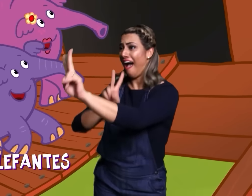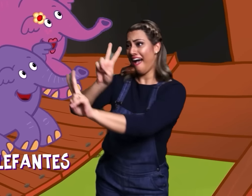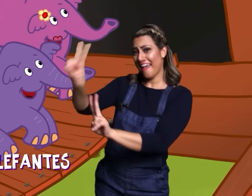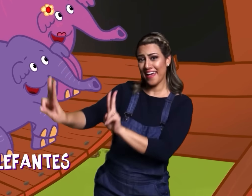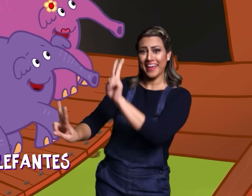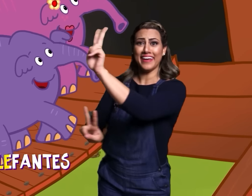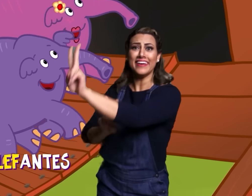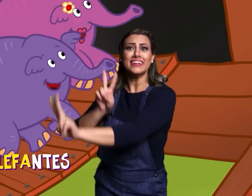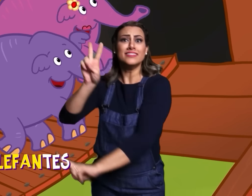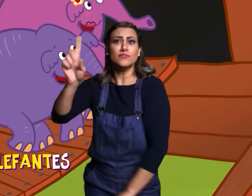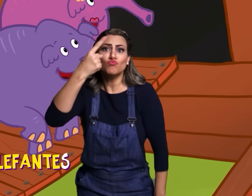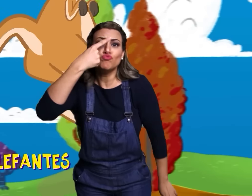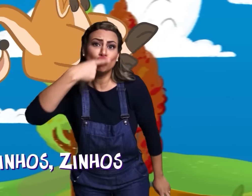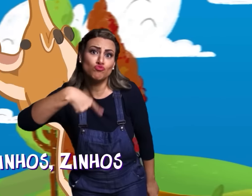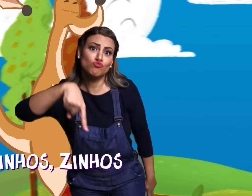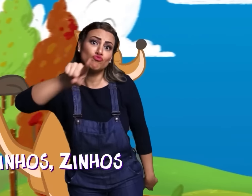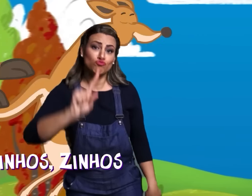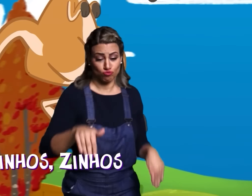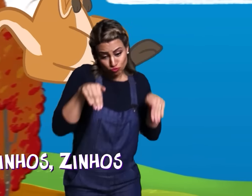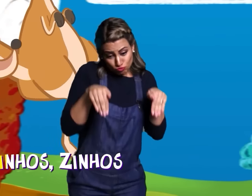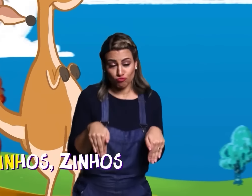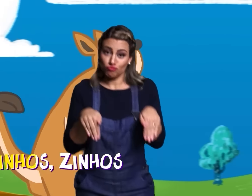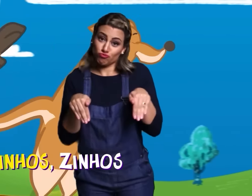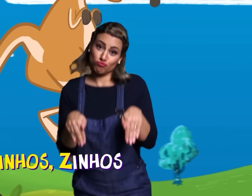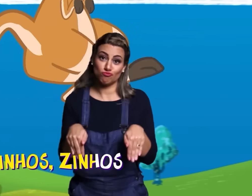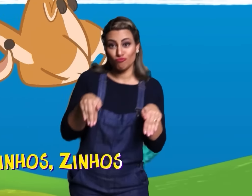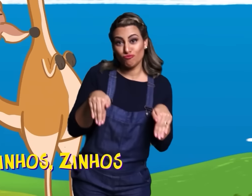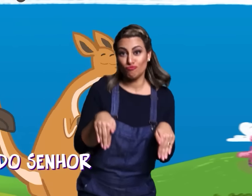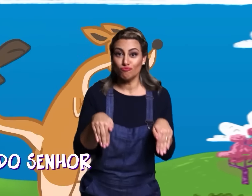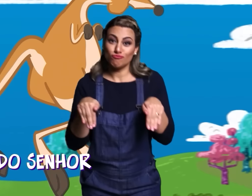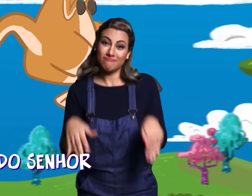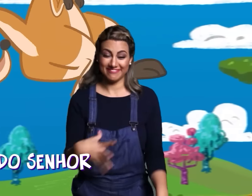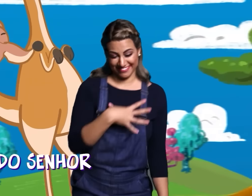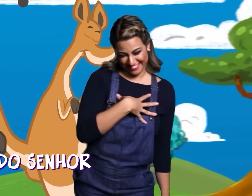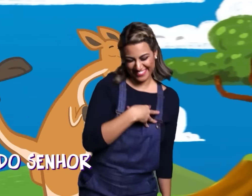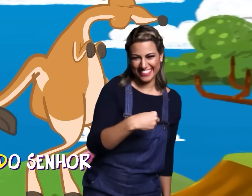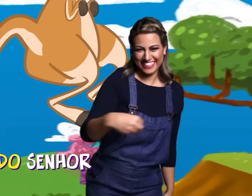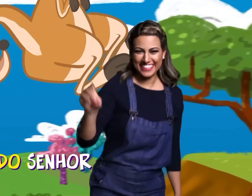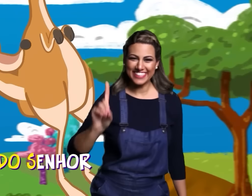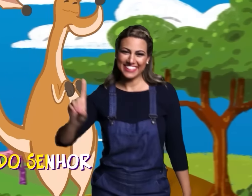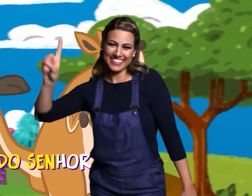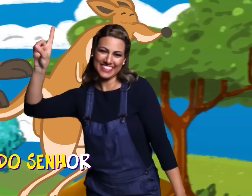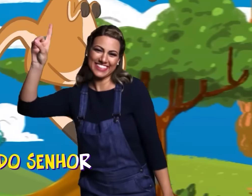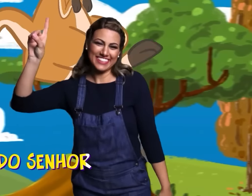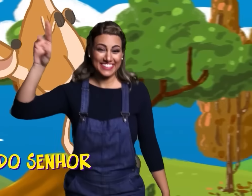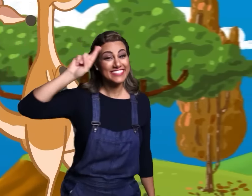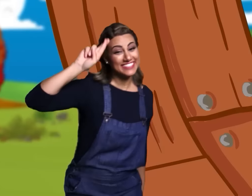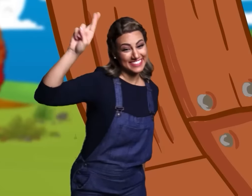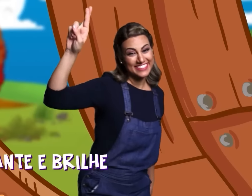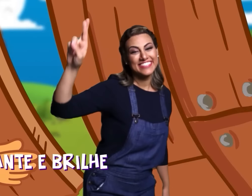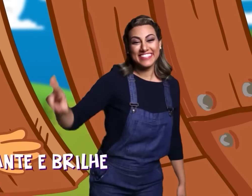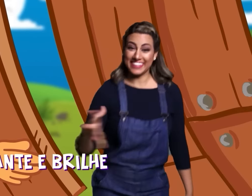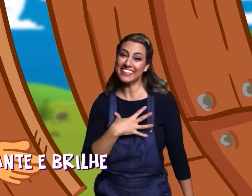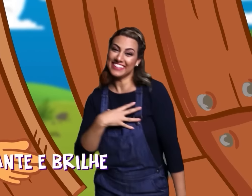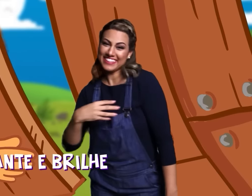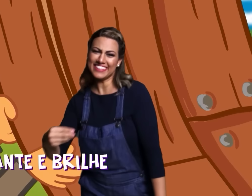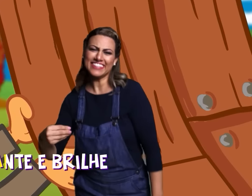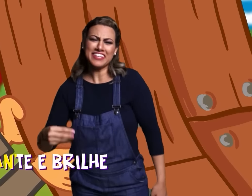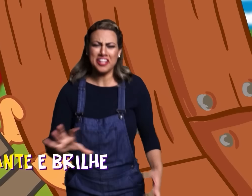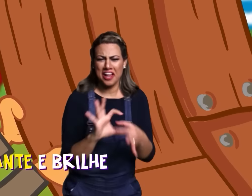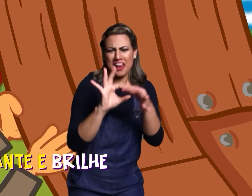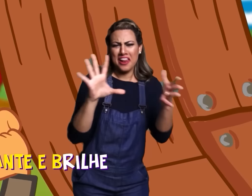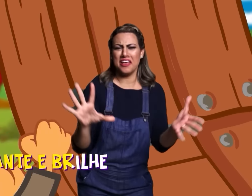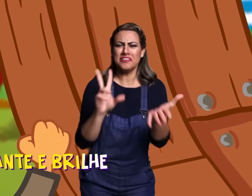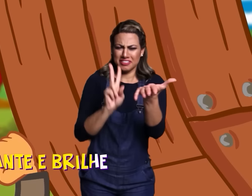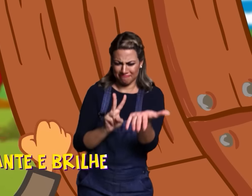Os elefantes, canguruzinhos, vinhos, filhos do Senhor. Vá,